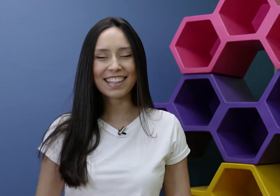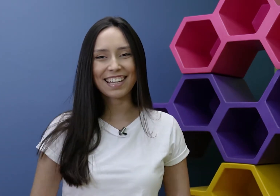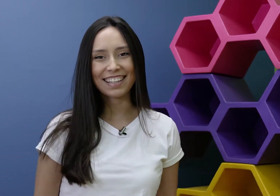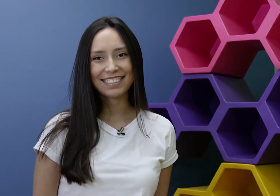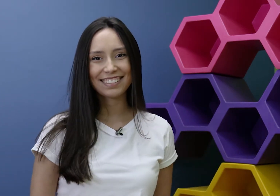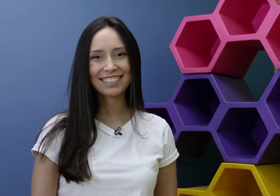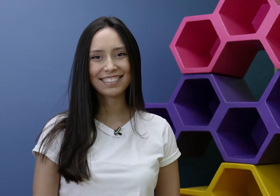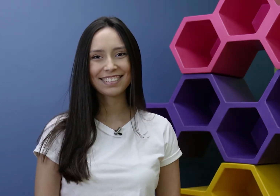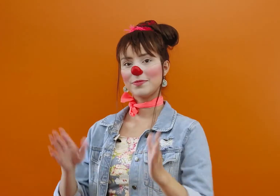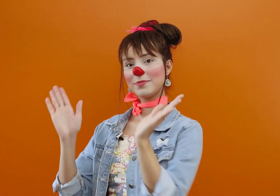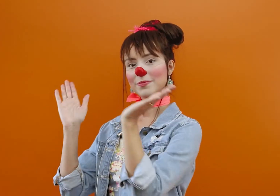vinheta!